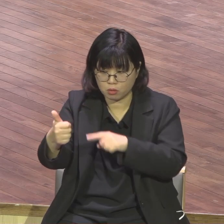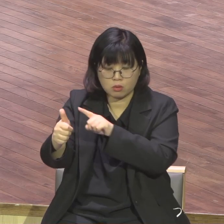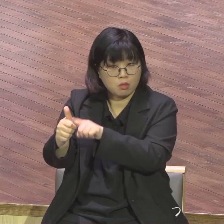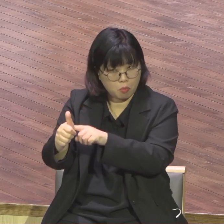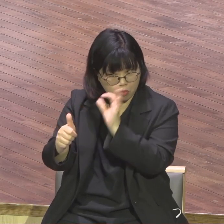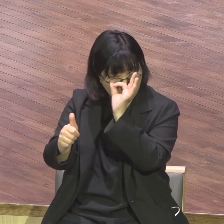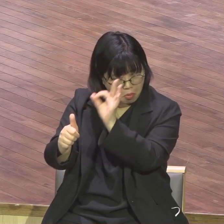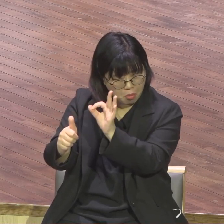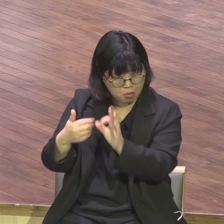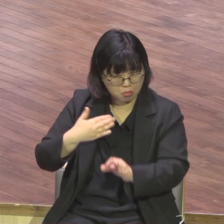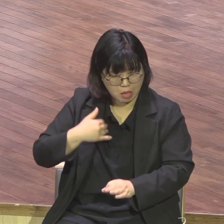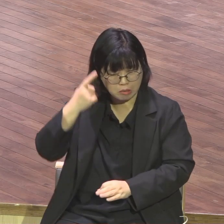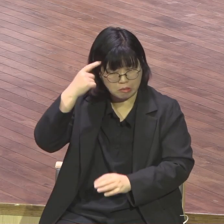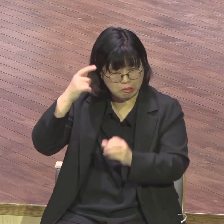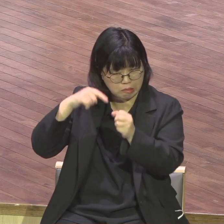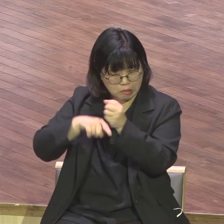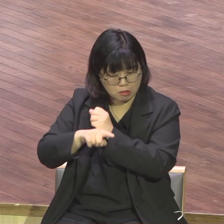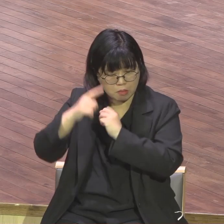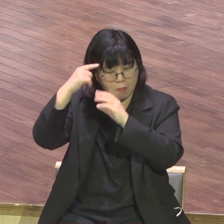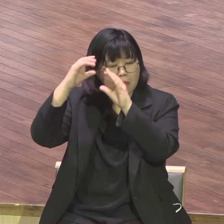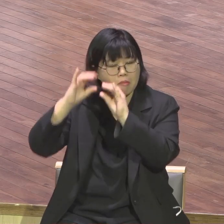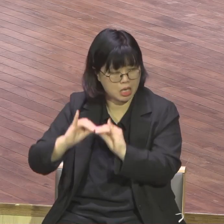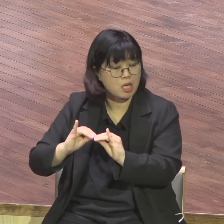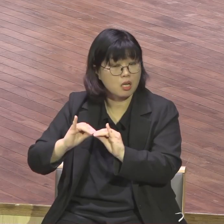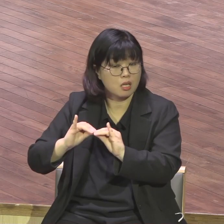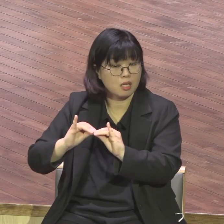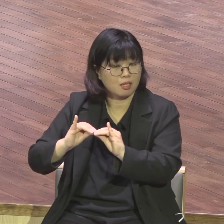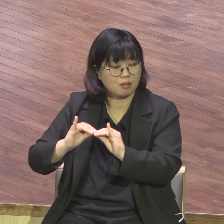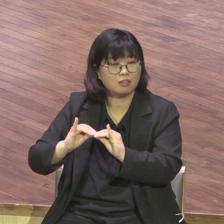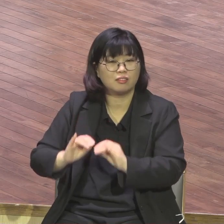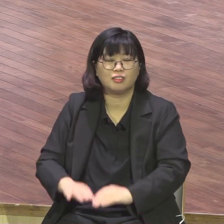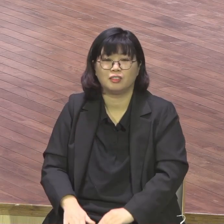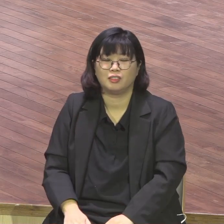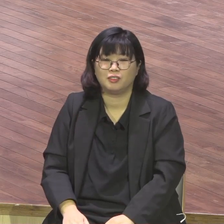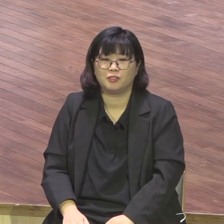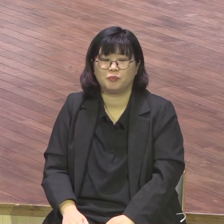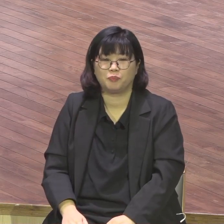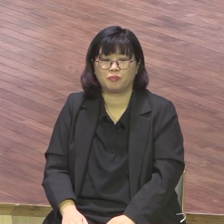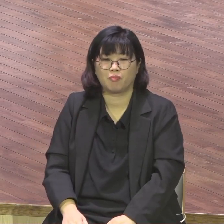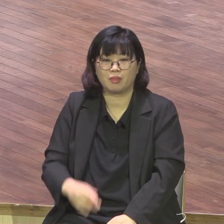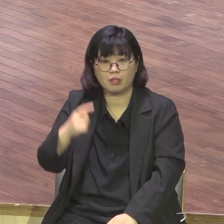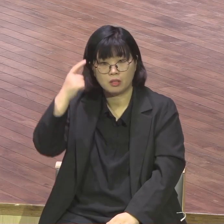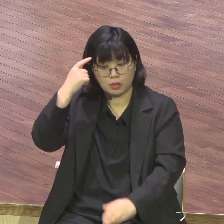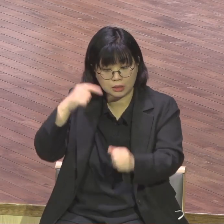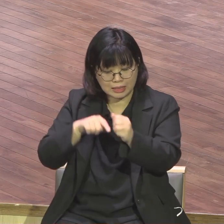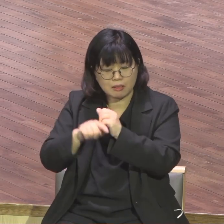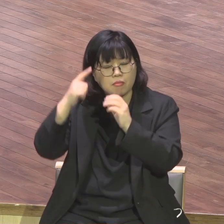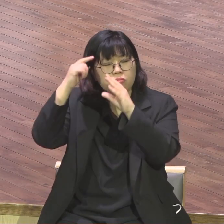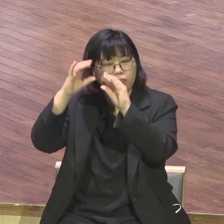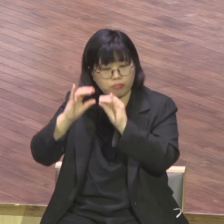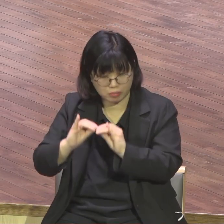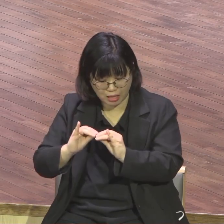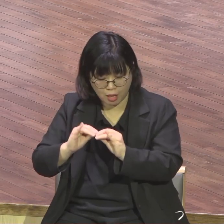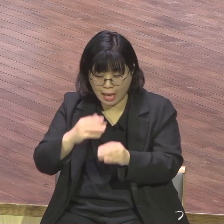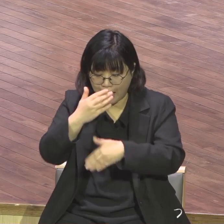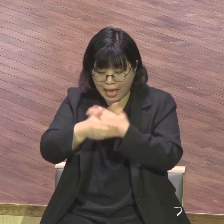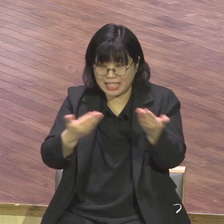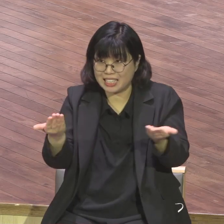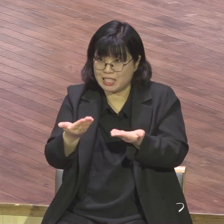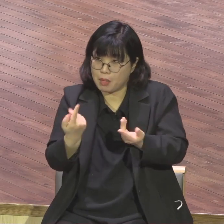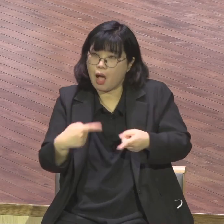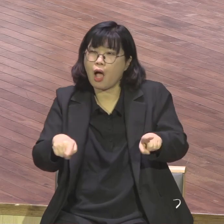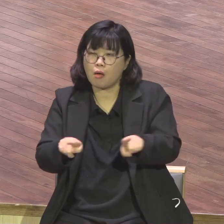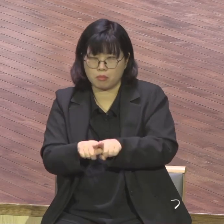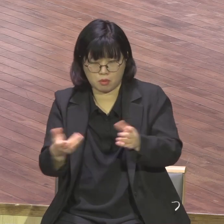뜻을 같이 한다 이 말은요 같은 마음 그런 뜻이에요. 같은 마음 하나님 일을 한다는 동역자의 의미를 말하죠.